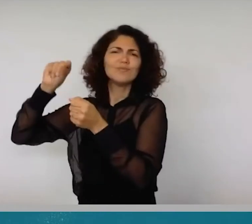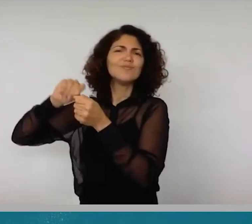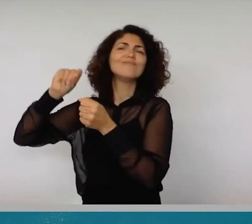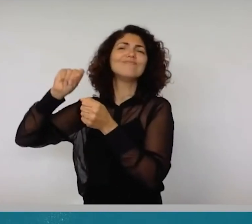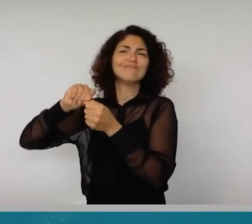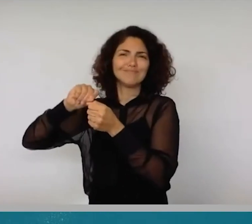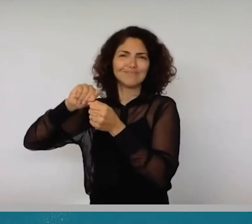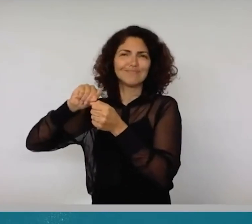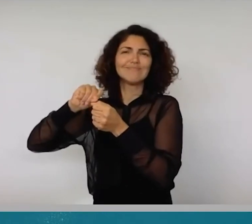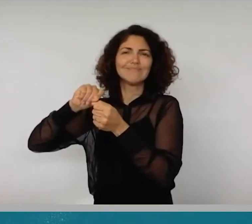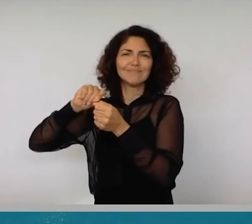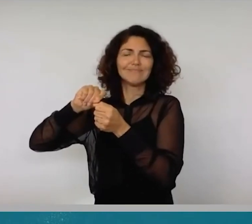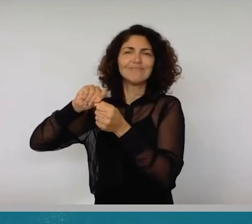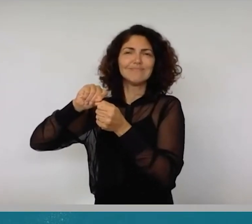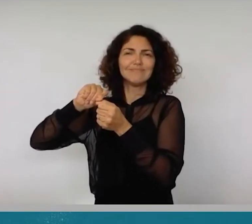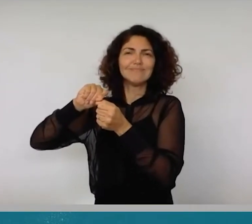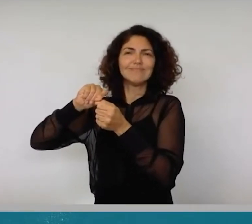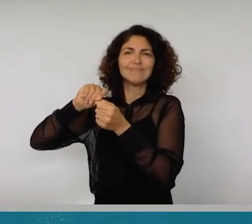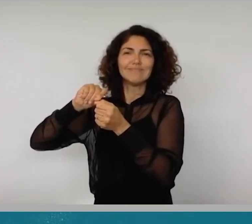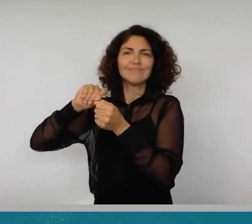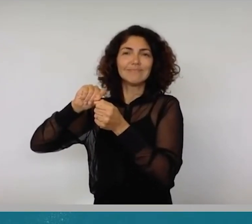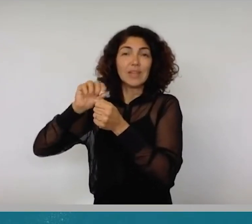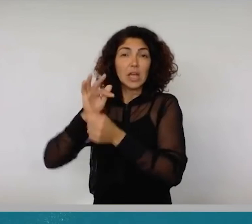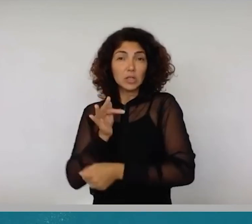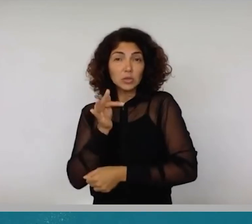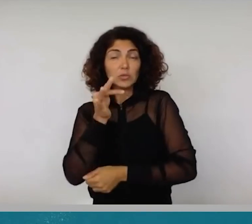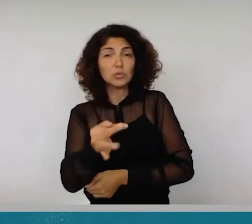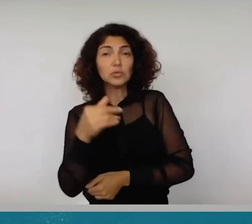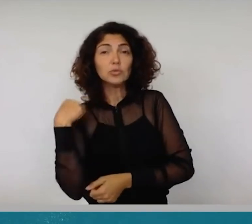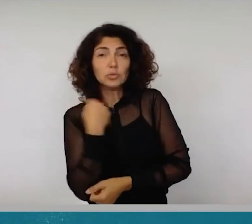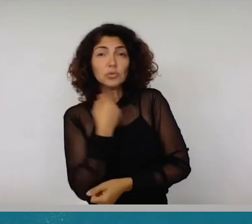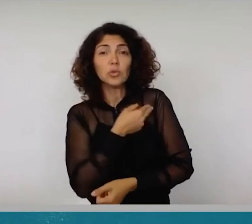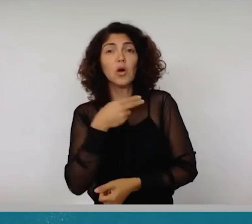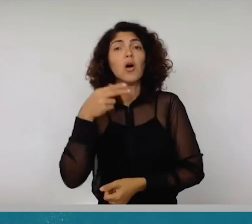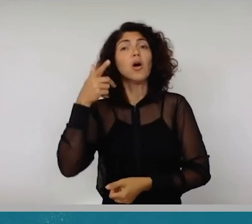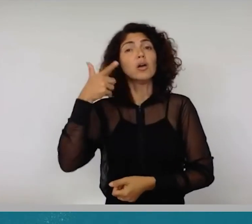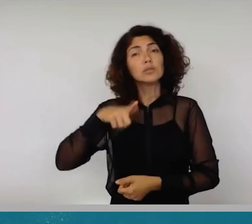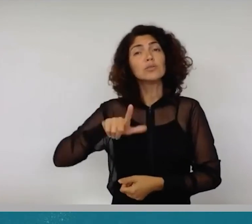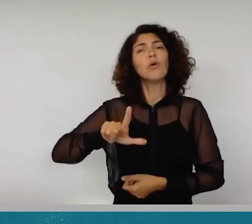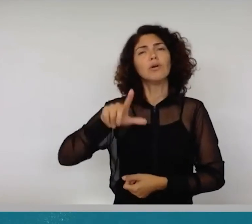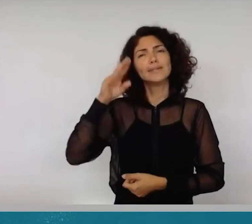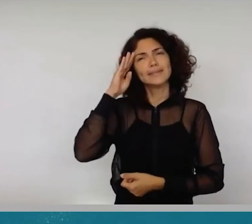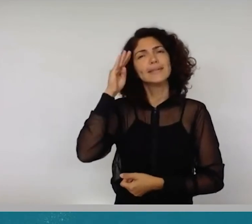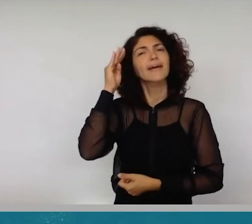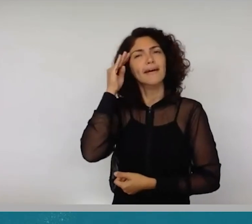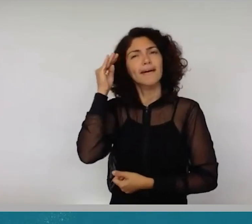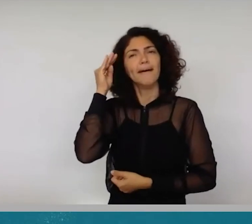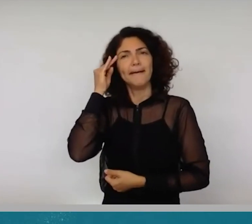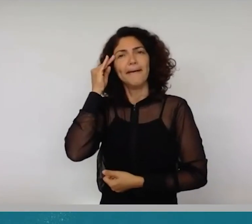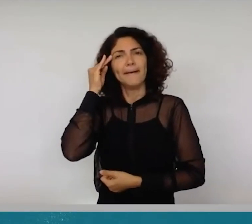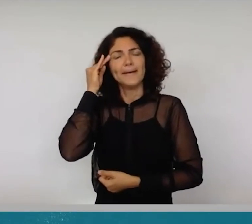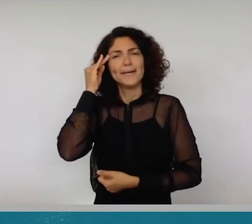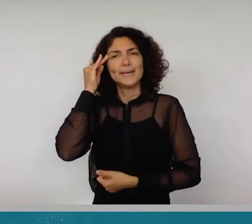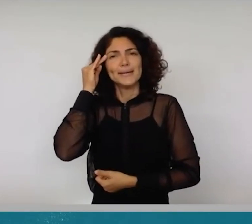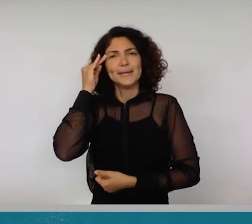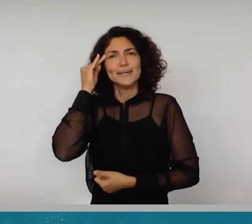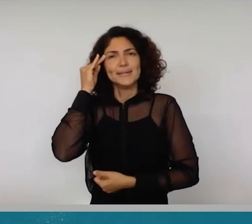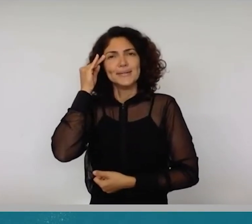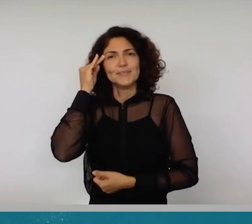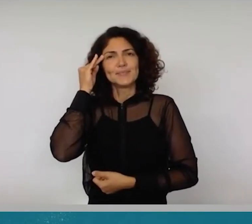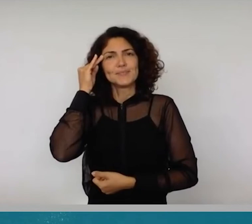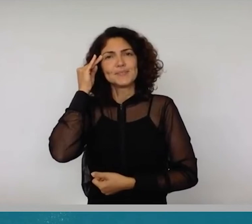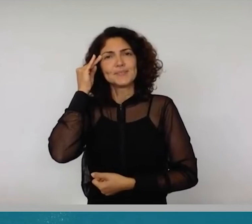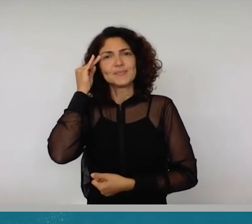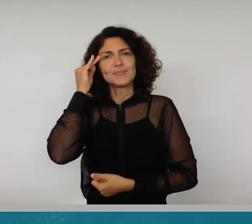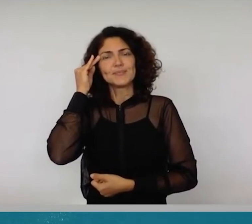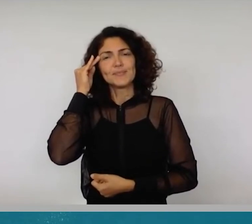E um dia, irmãos, nós vamos entender que tudo que que o homem mais quer